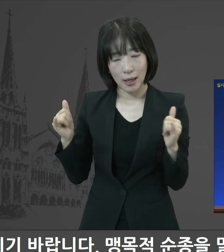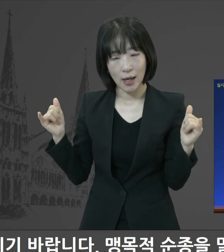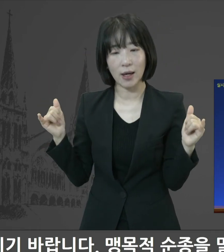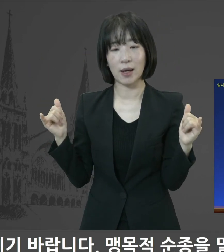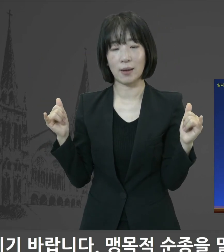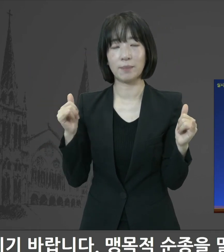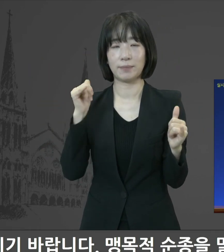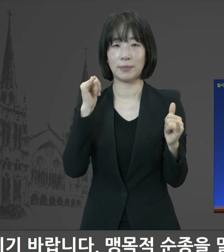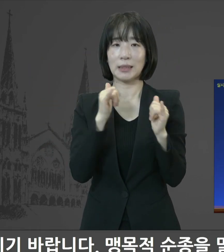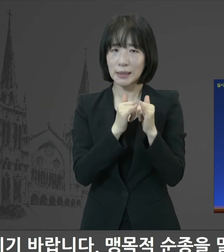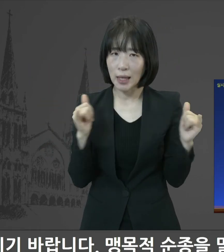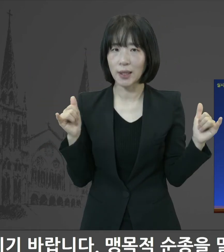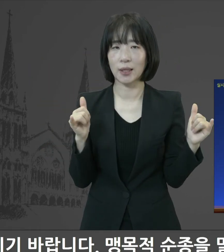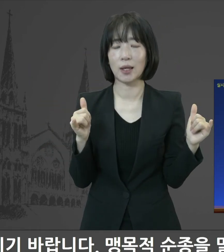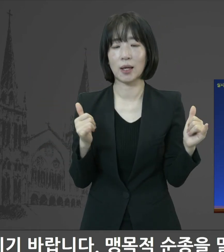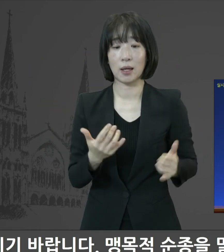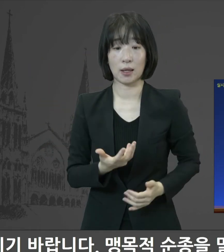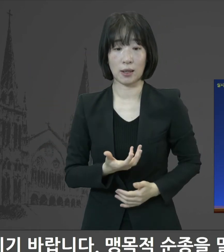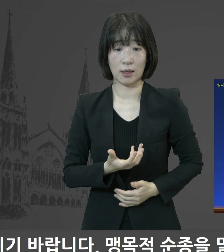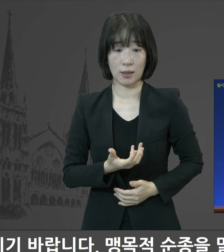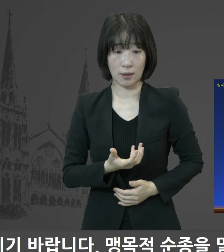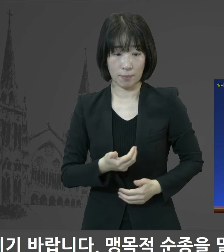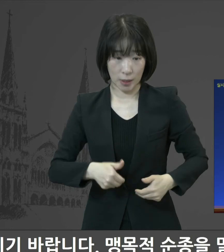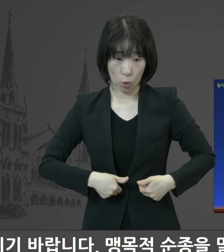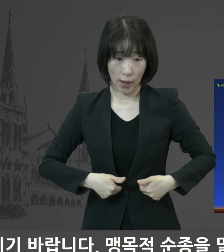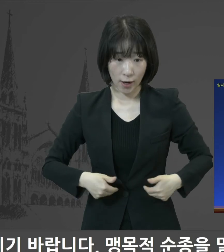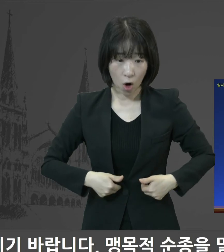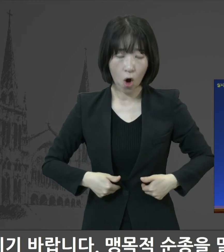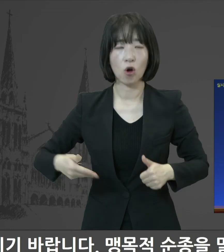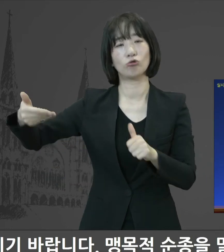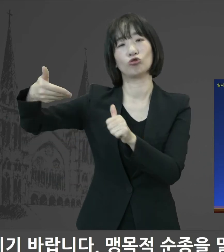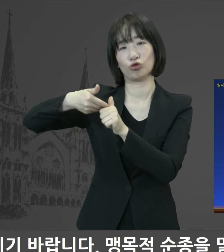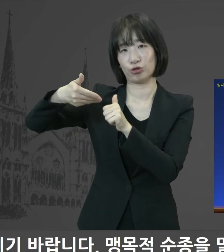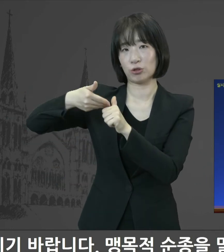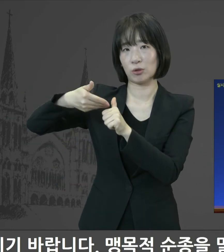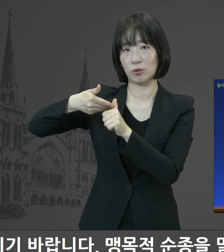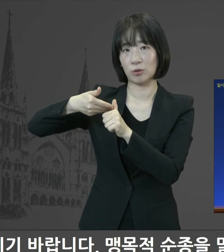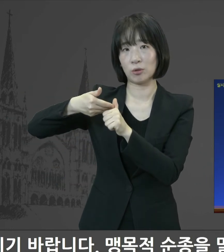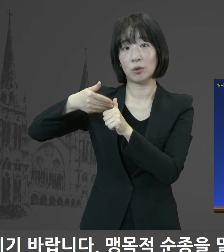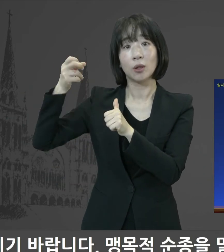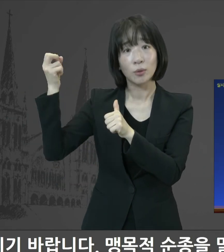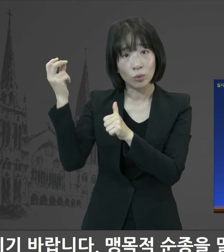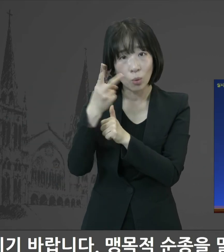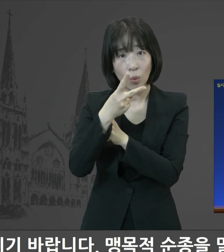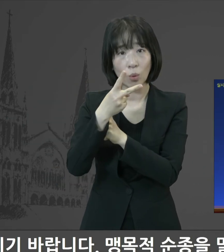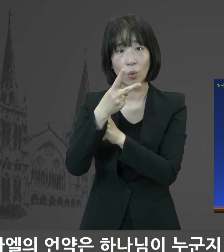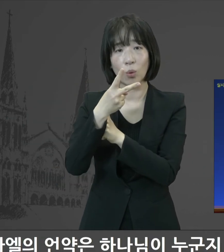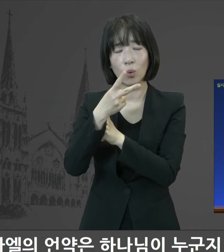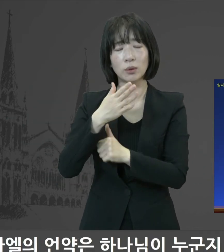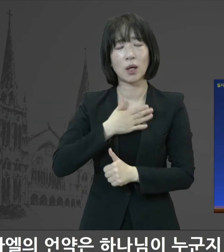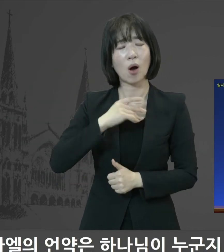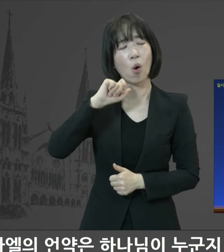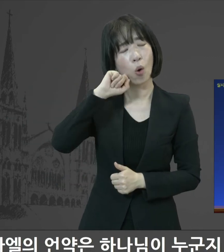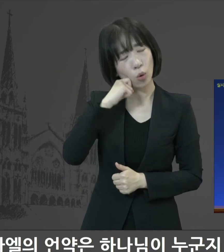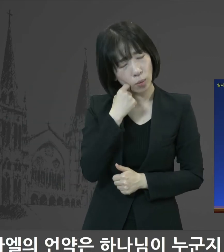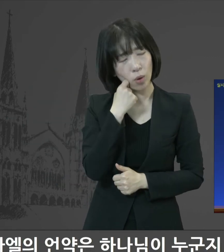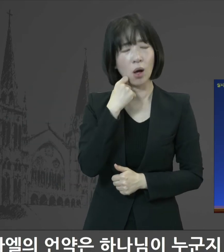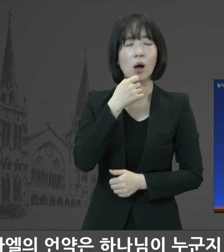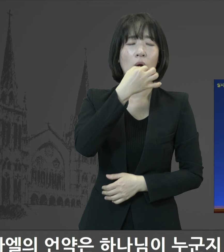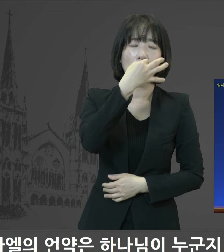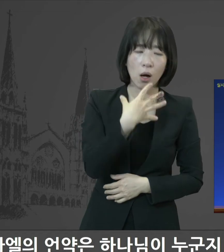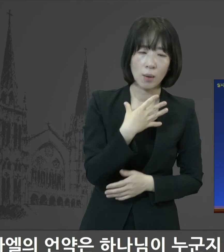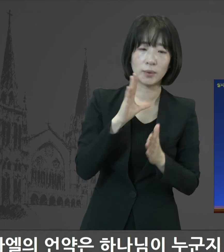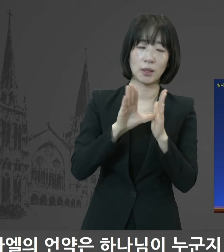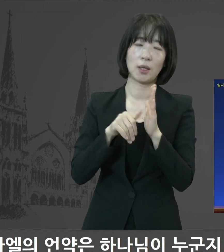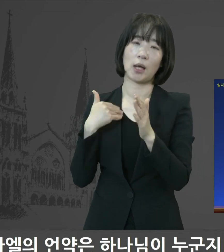인간이 꼭 가져야 될 것을 제공해 주시는 하나님, 그리고 우리들에게 어렵고 불편한 상황을 보호해